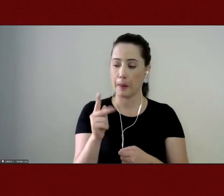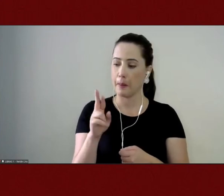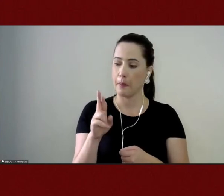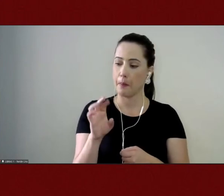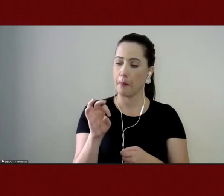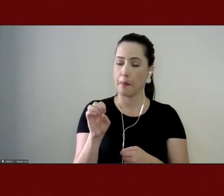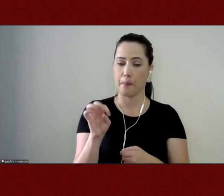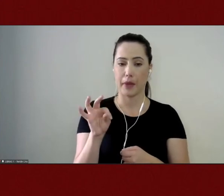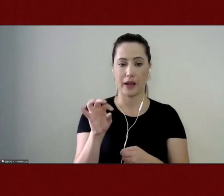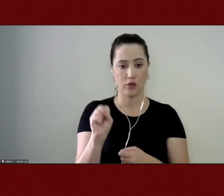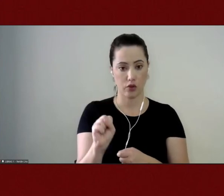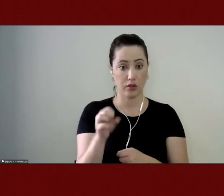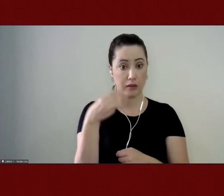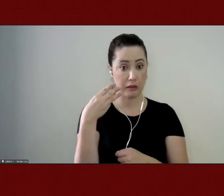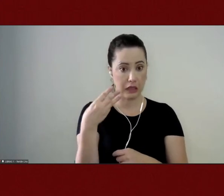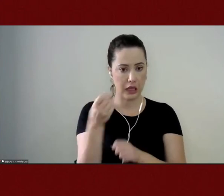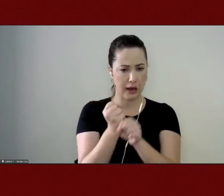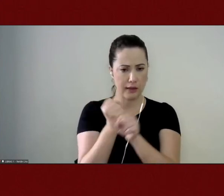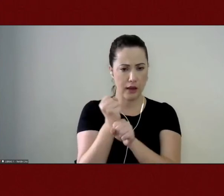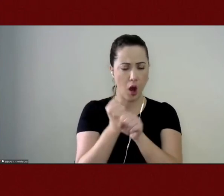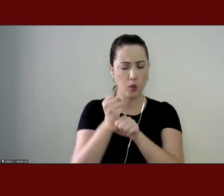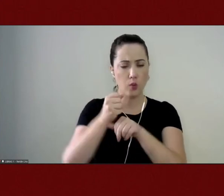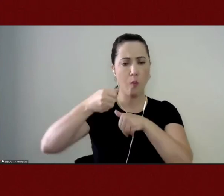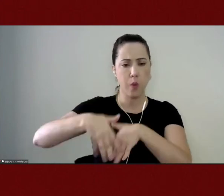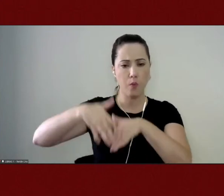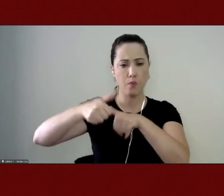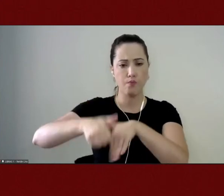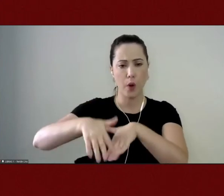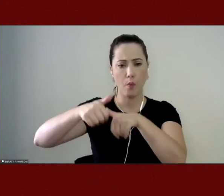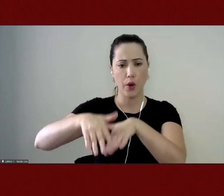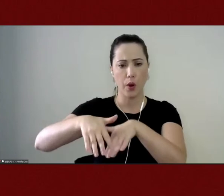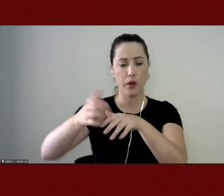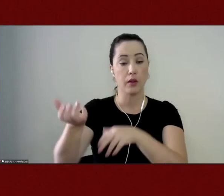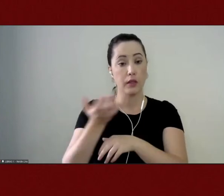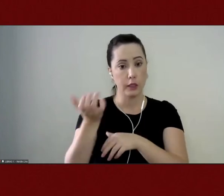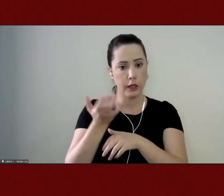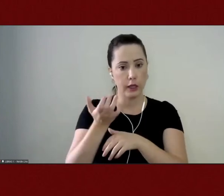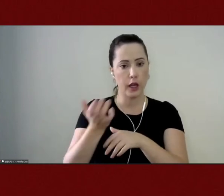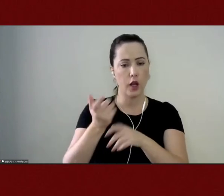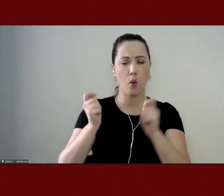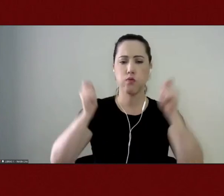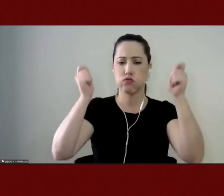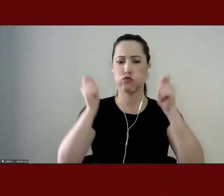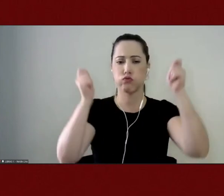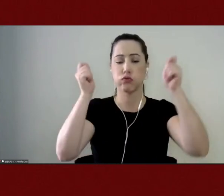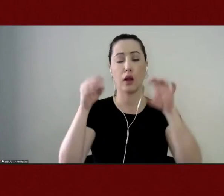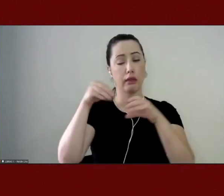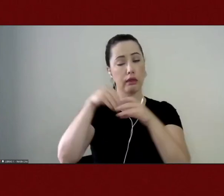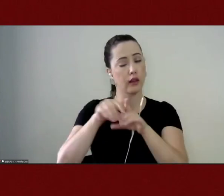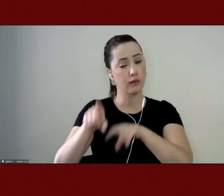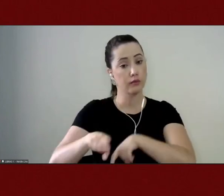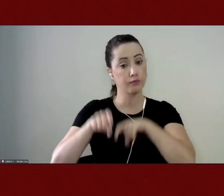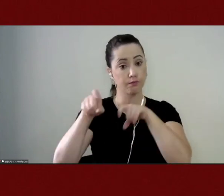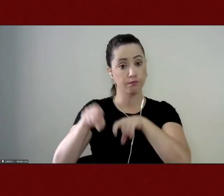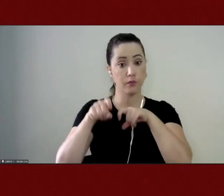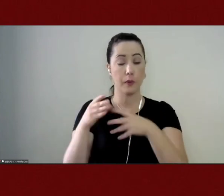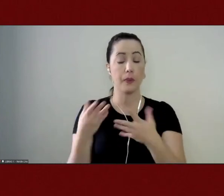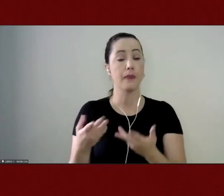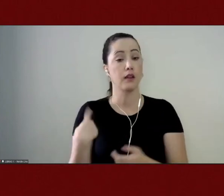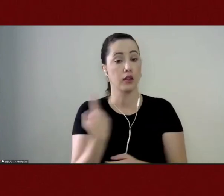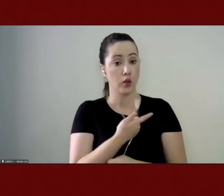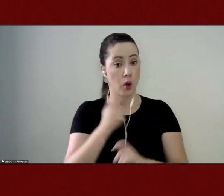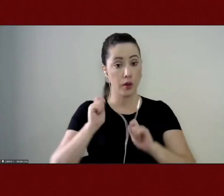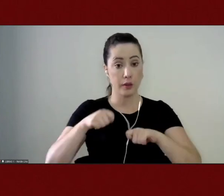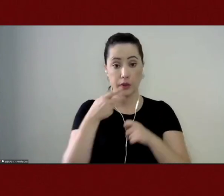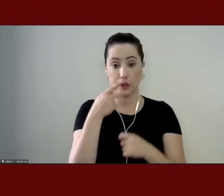Brasil, tentando dar início a um movimento de rebelião rural. Podemos afirmar que o Brasil